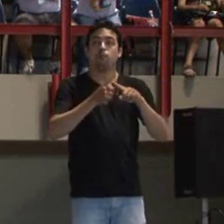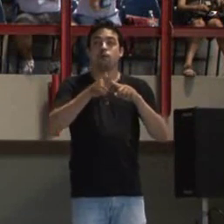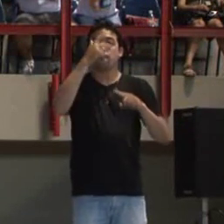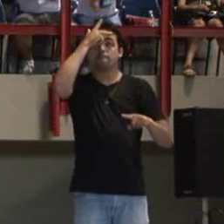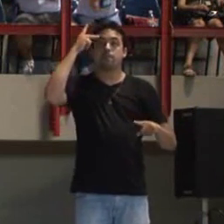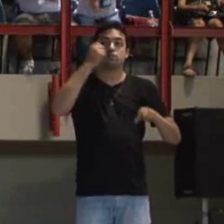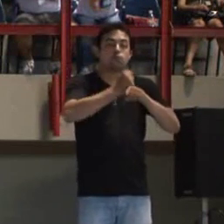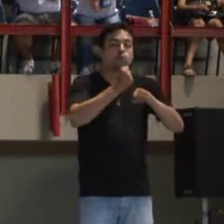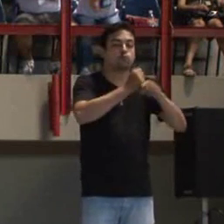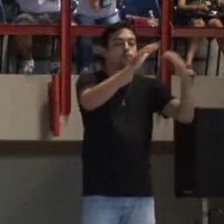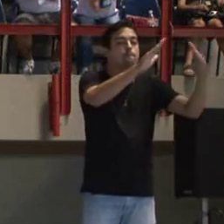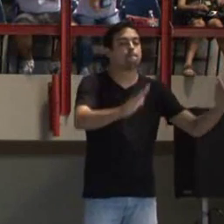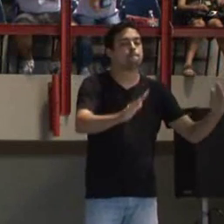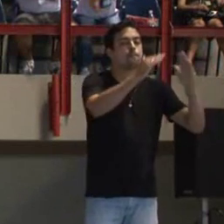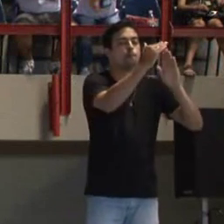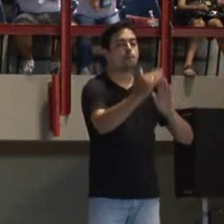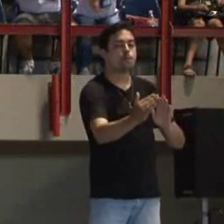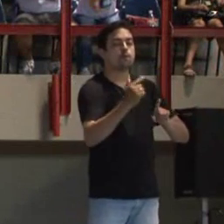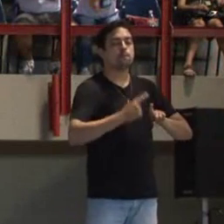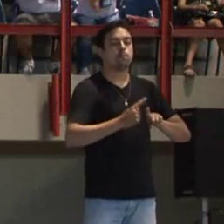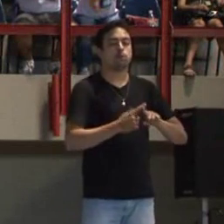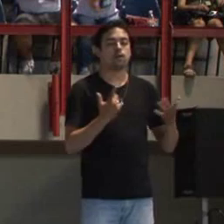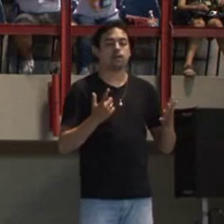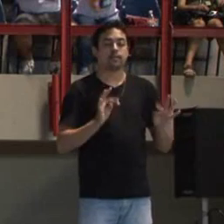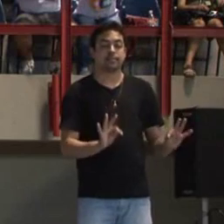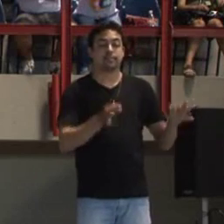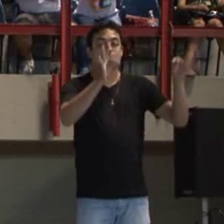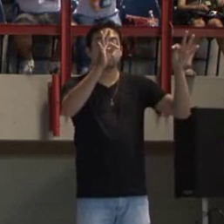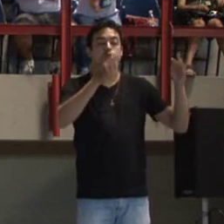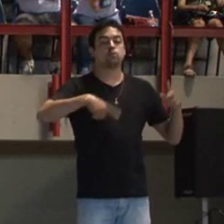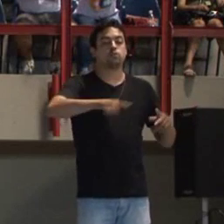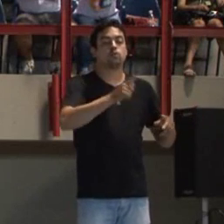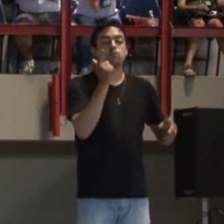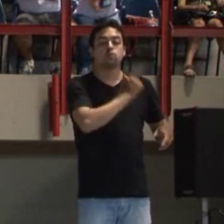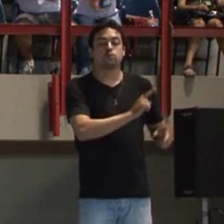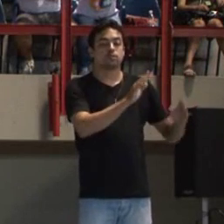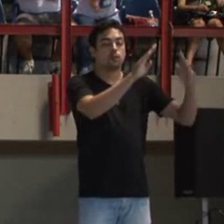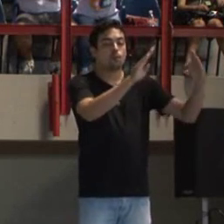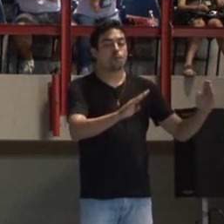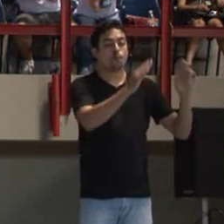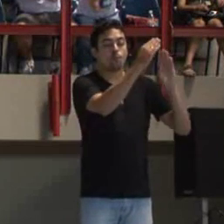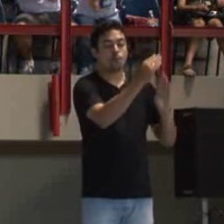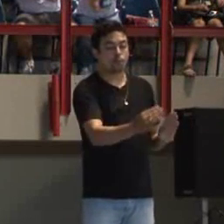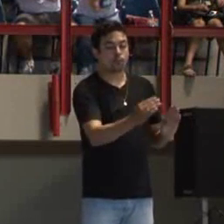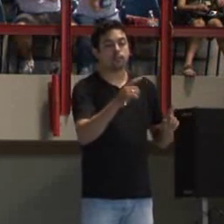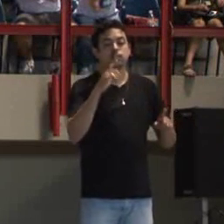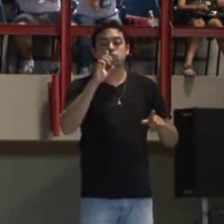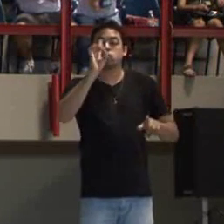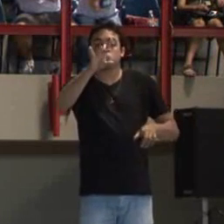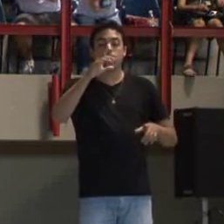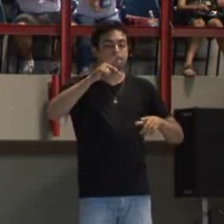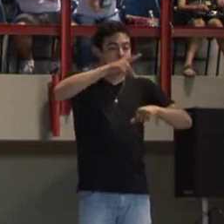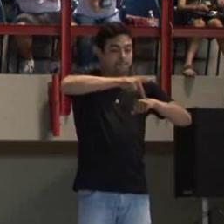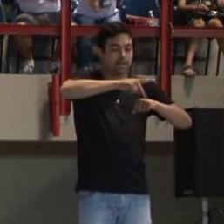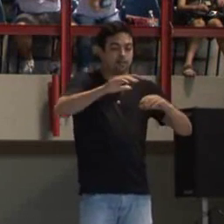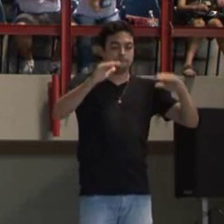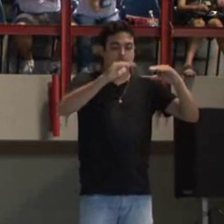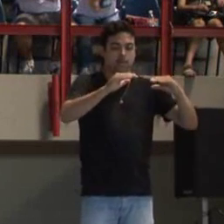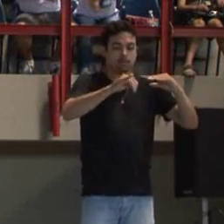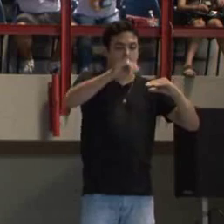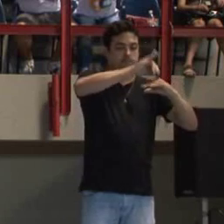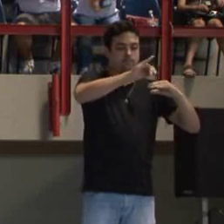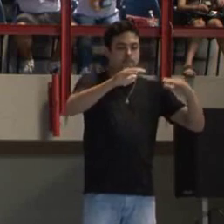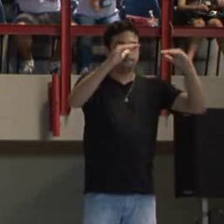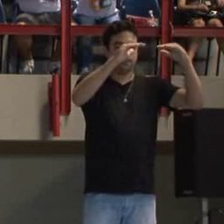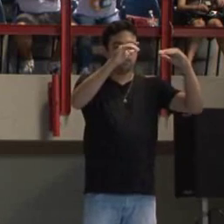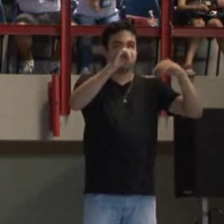humano fez pirâmide? Qual foi a tecnologia que a gente fez para fazer pirâmide? A tecnologia de botar a pedra em cima da outra. Tem